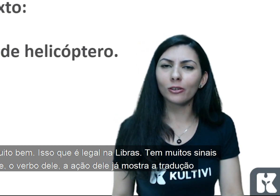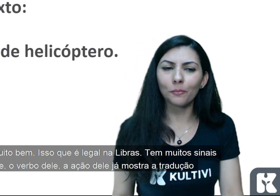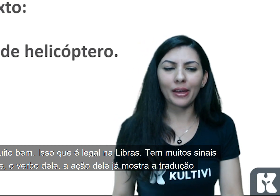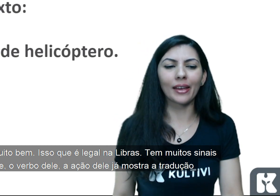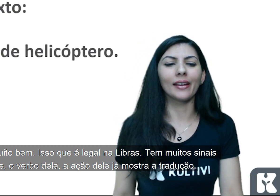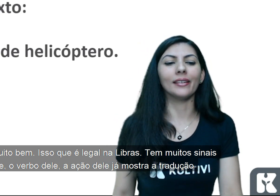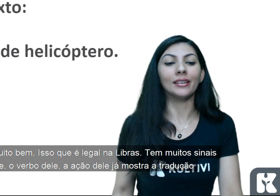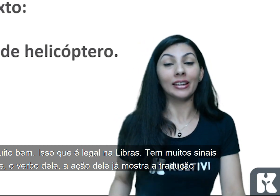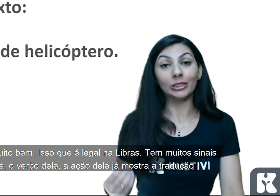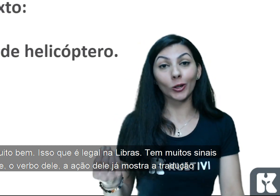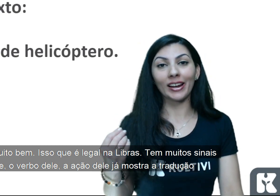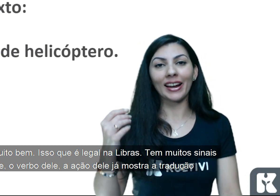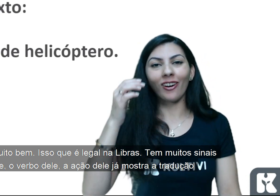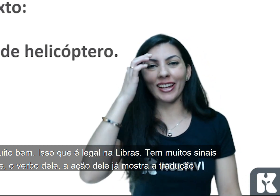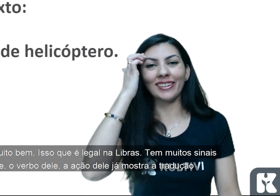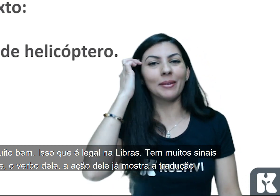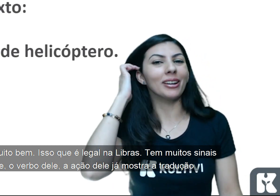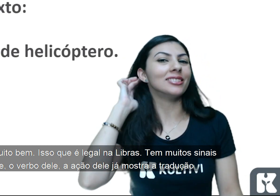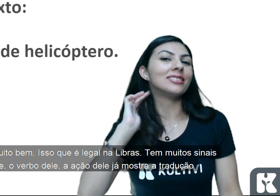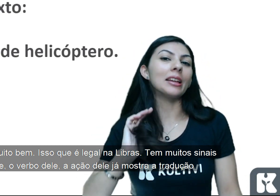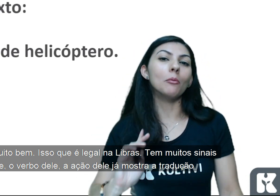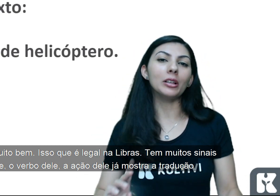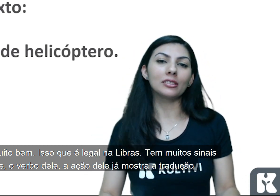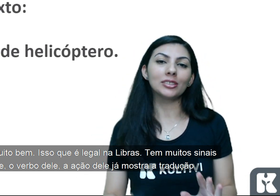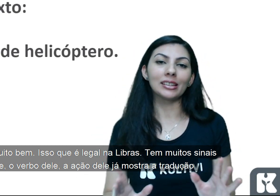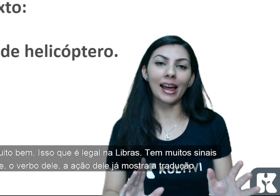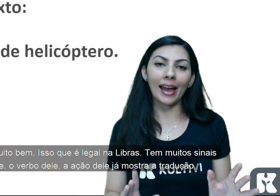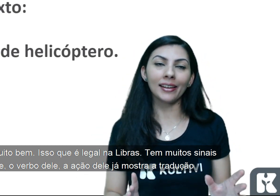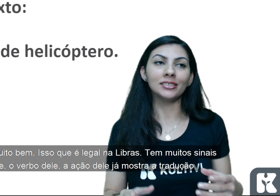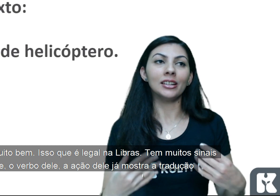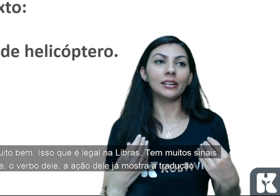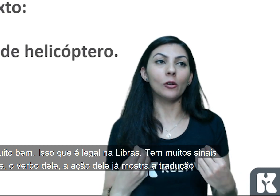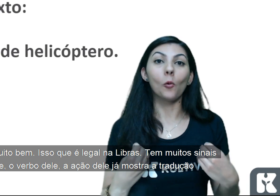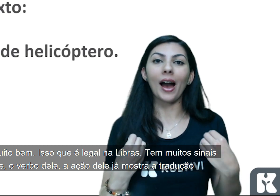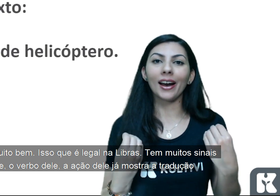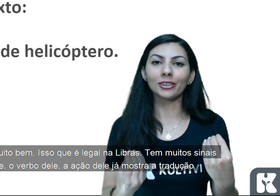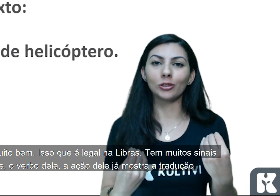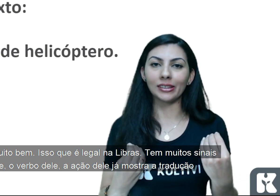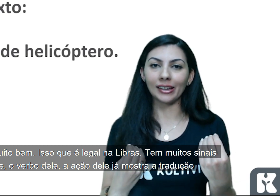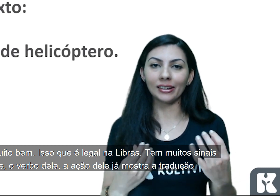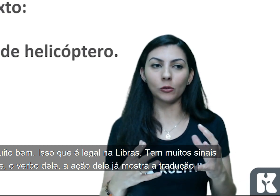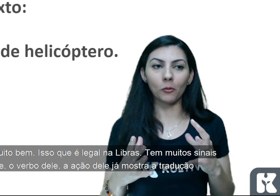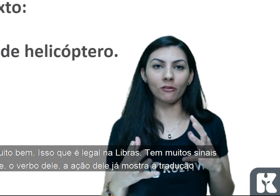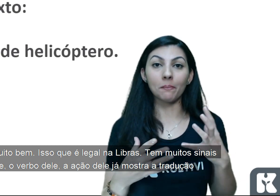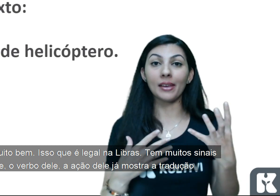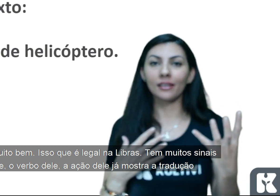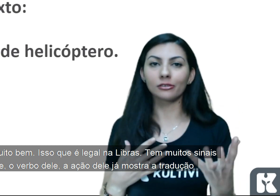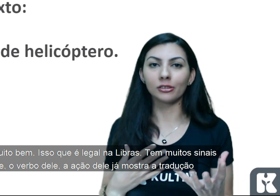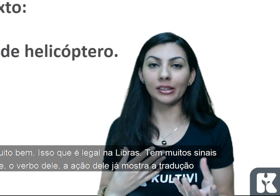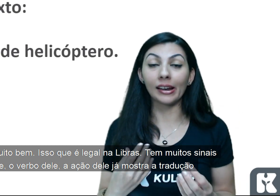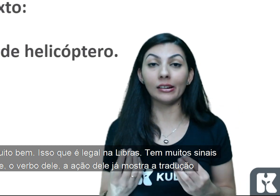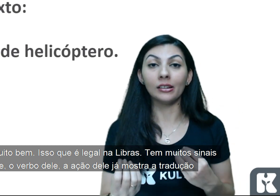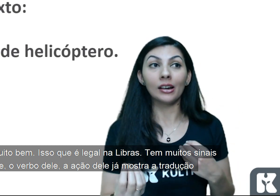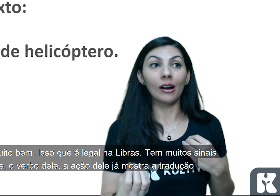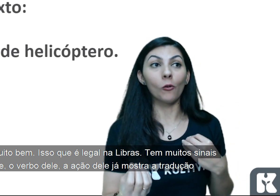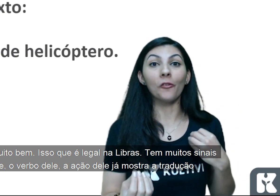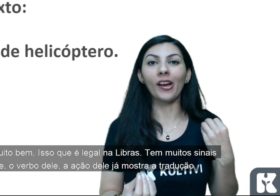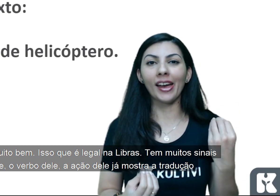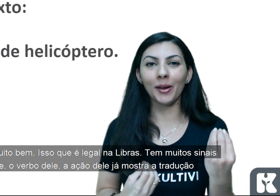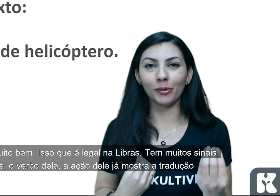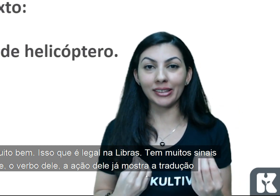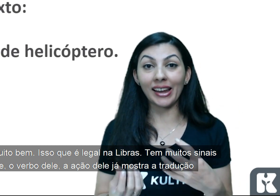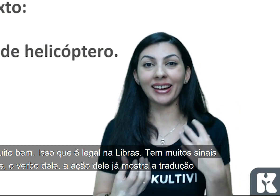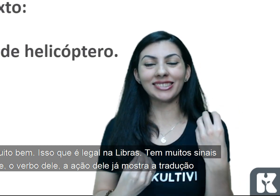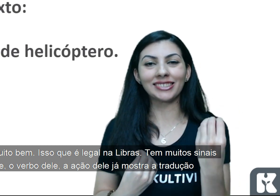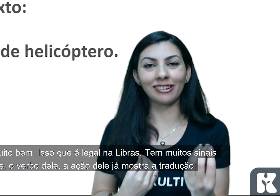Muito bem. Isso que é legal na Libra. Tem muitos sinais que o ato dele, o movimento dele, o